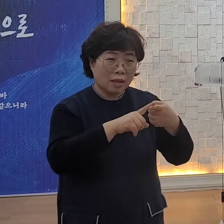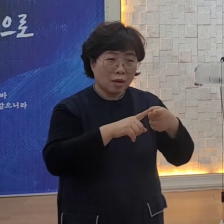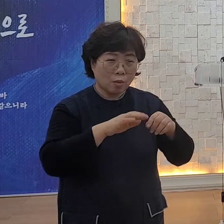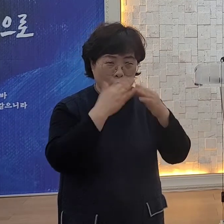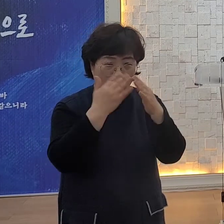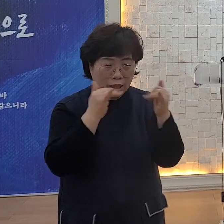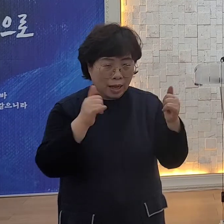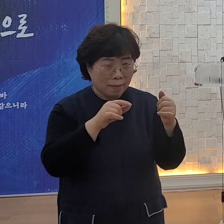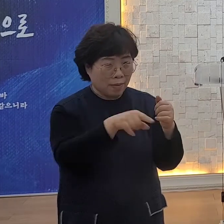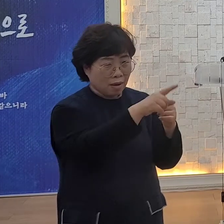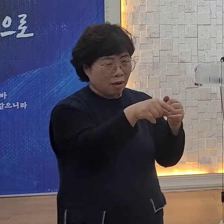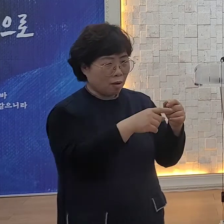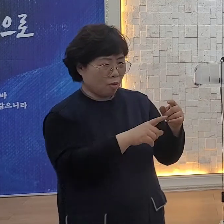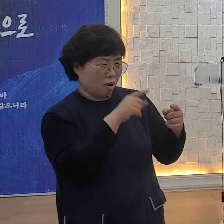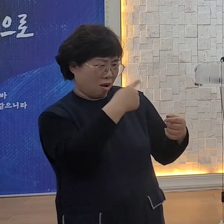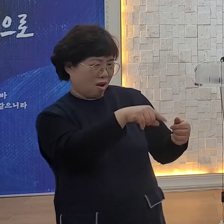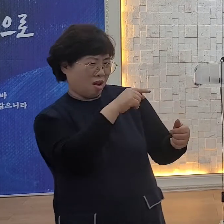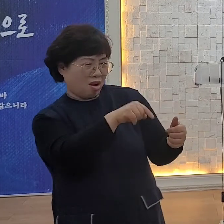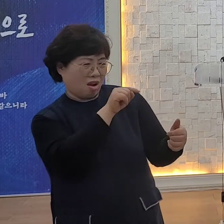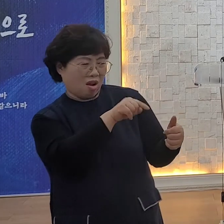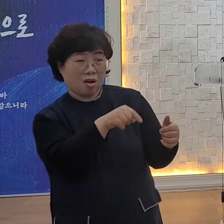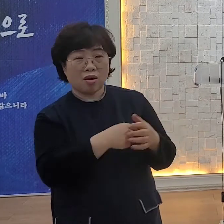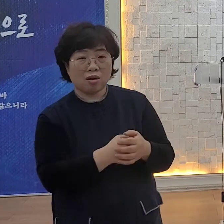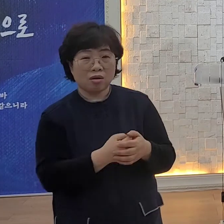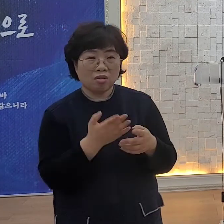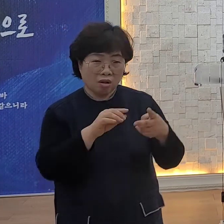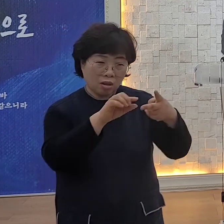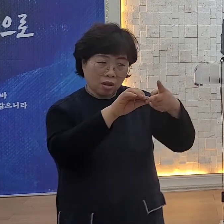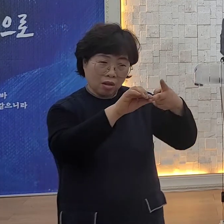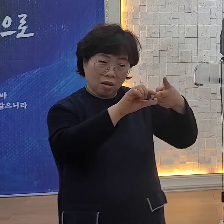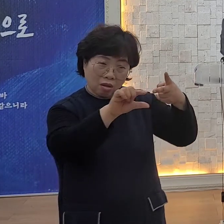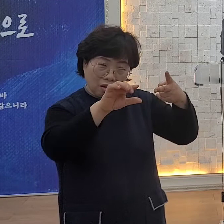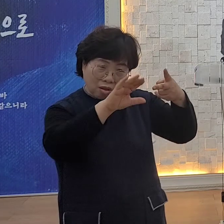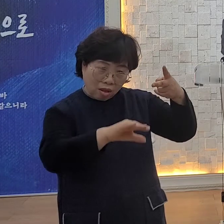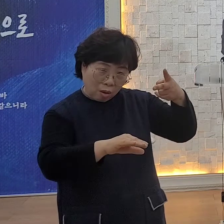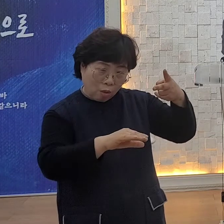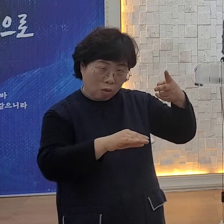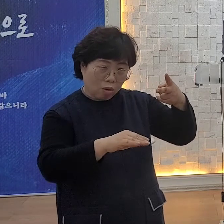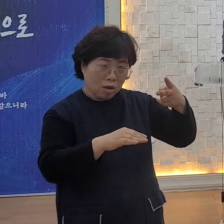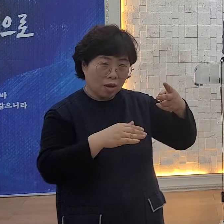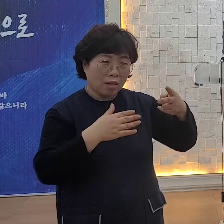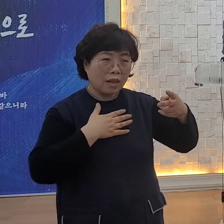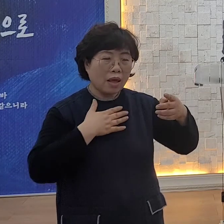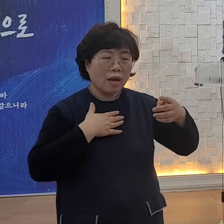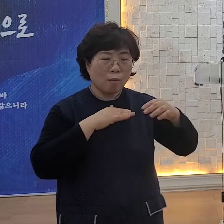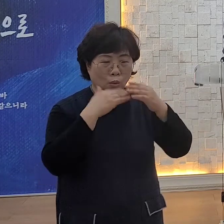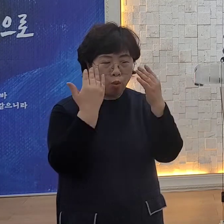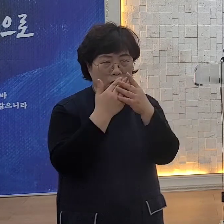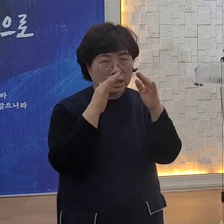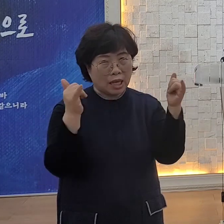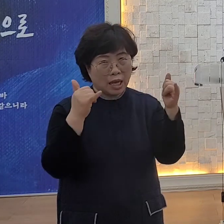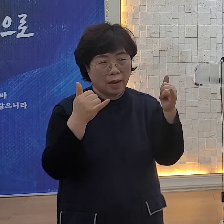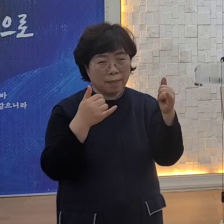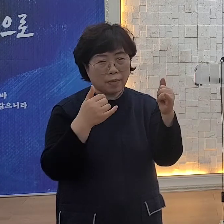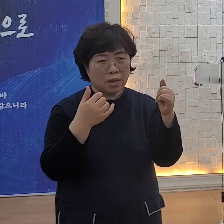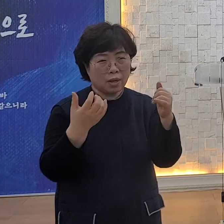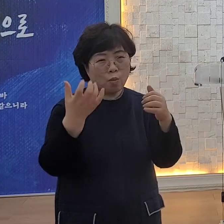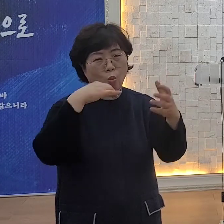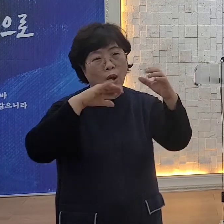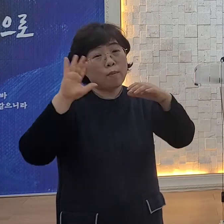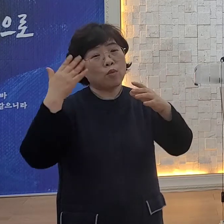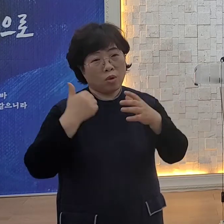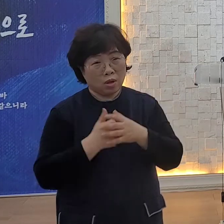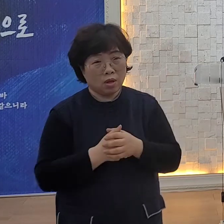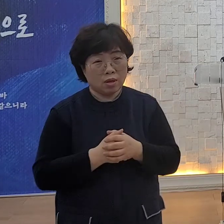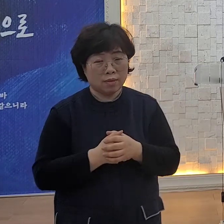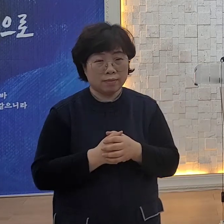이렇게 긴장을 하고 반응을 한단 말이죠. 그런데 오늘 방금 읽었던 29절 이하에 30절, 31절까지 이